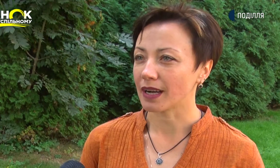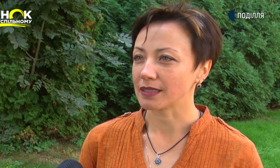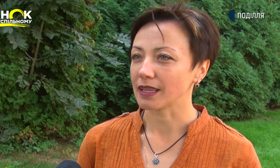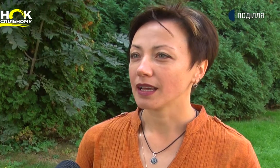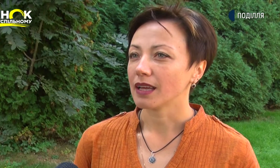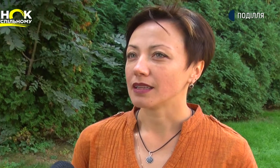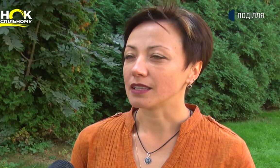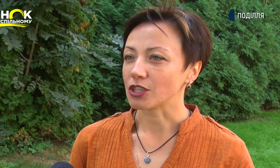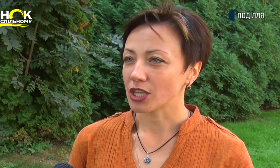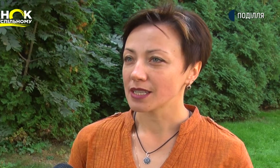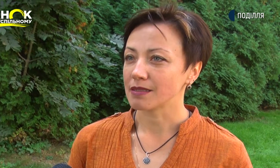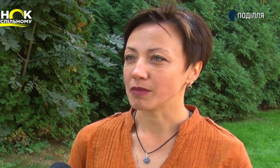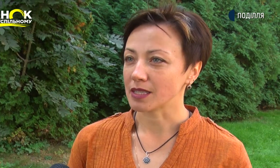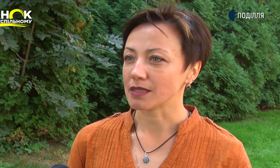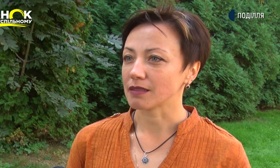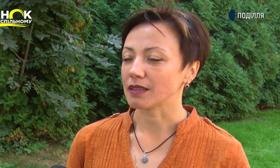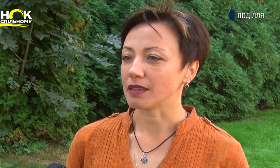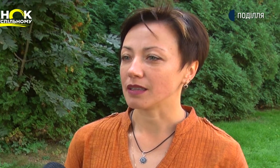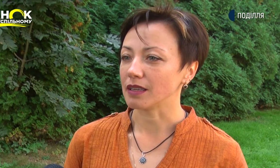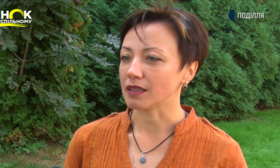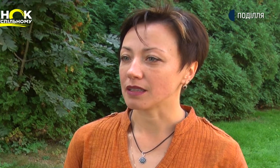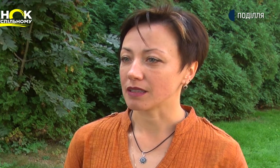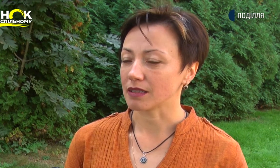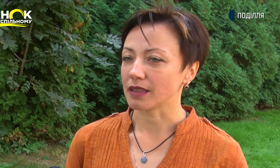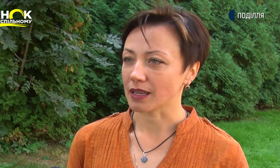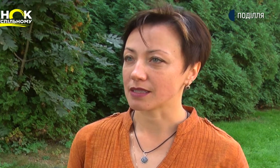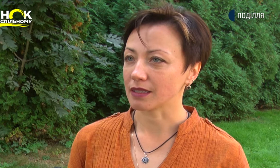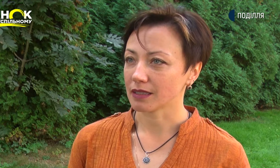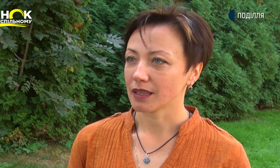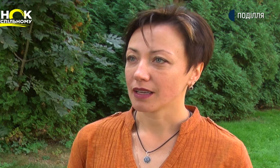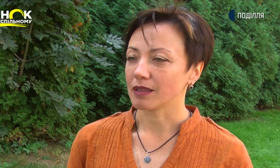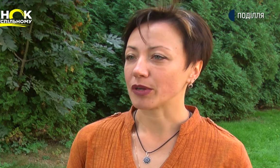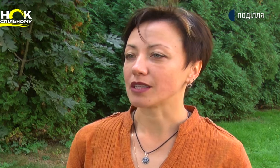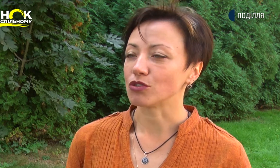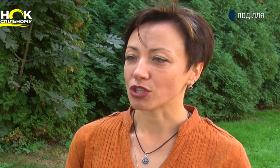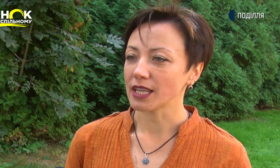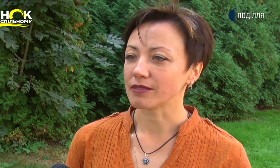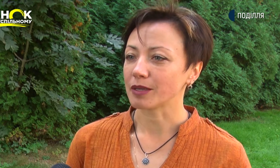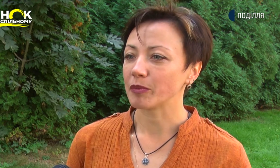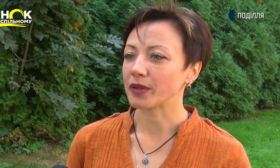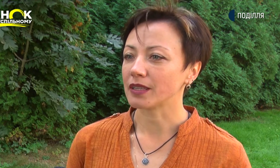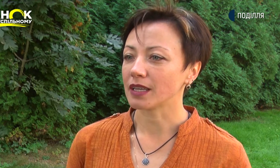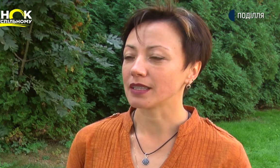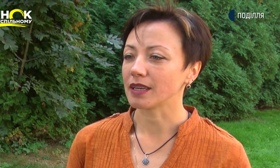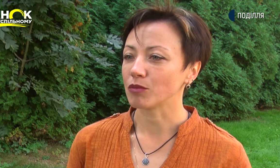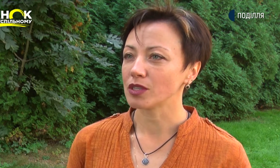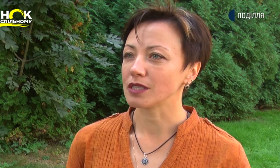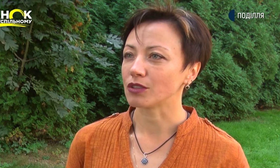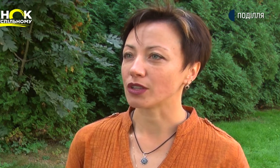Передати не лише зміст і тексти, наприклад, сюжетів, треба передати емоції,